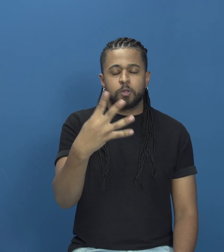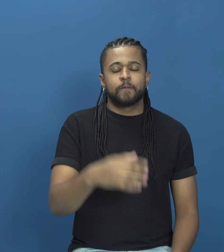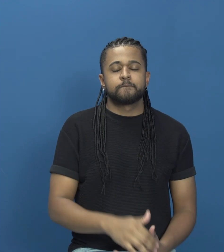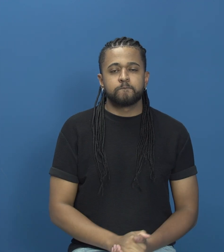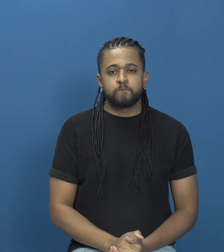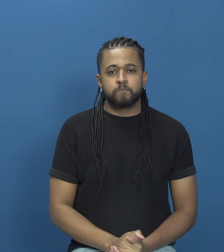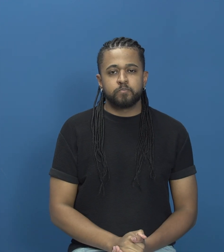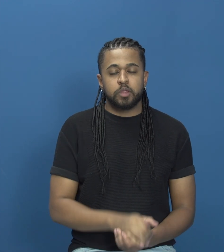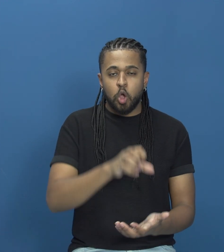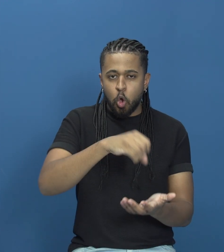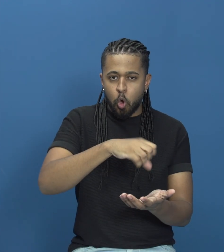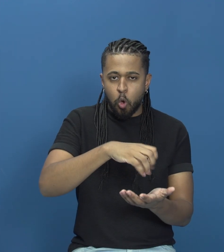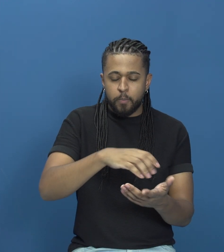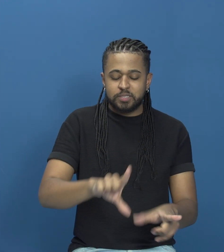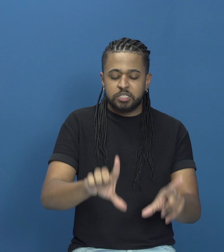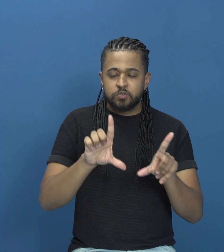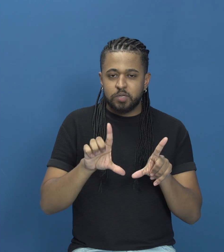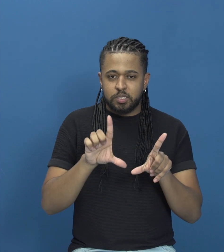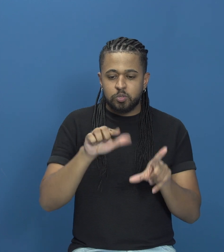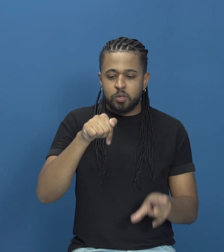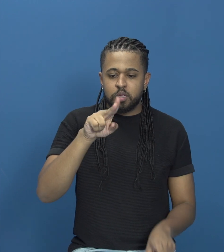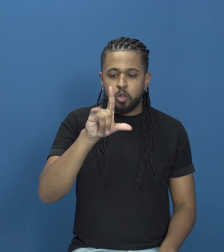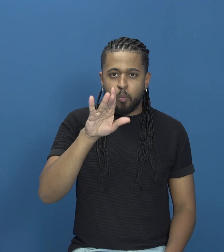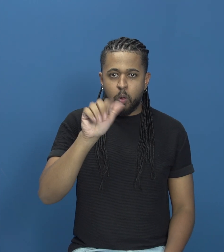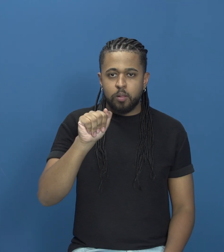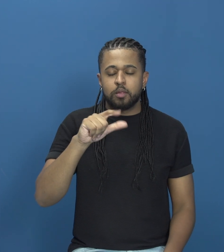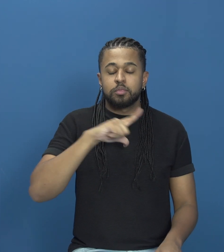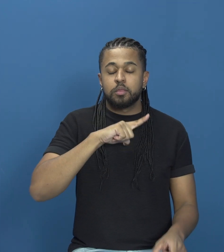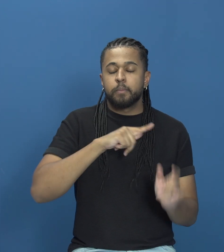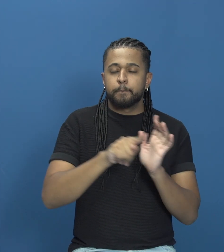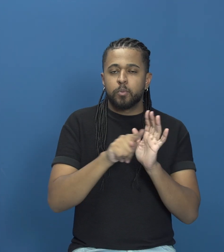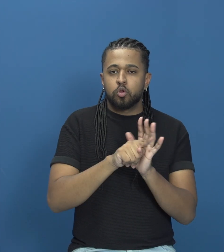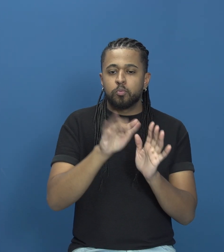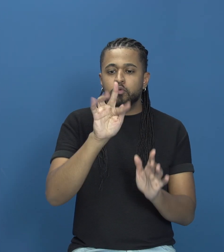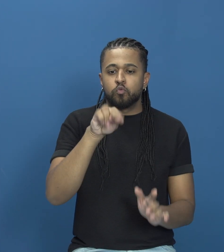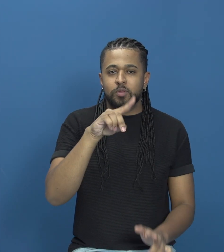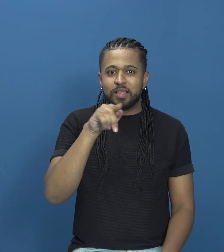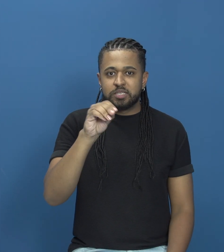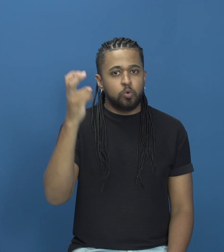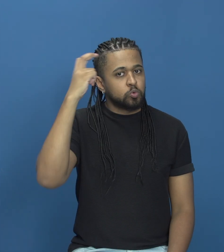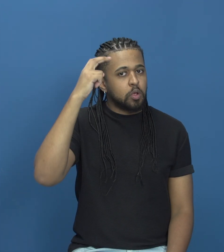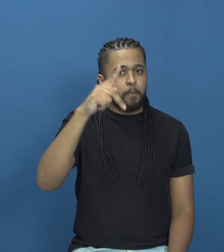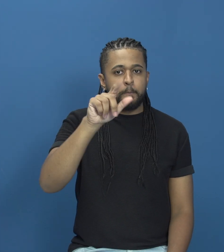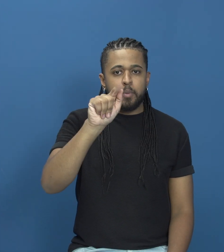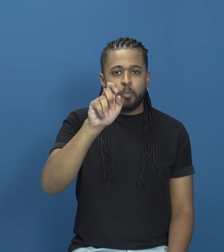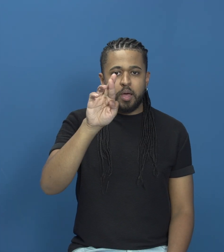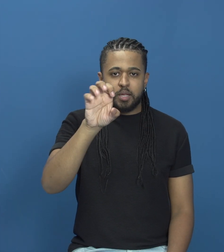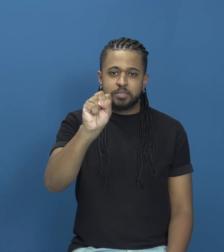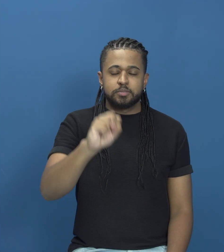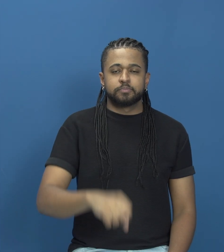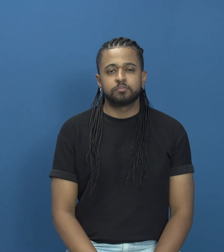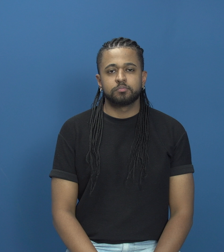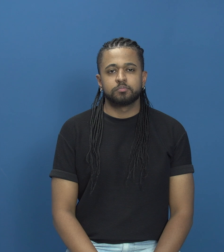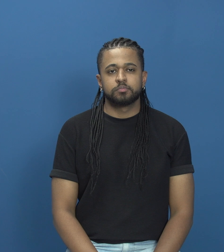11.11.1.4 Cópia da certificação quilombola expedida pela Fundação Cultural Palmares.